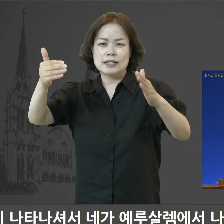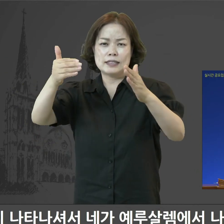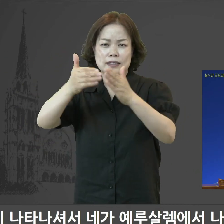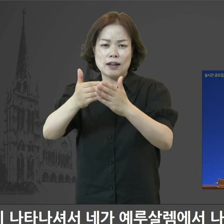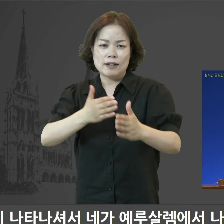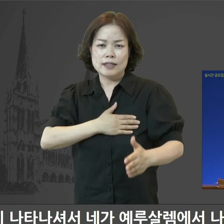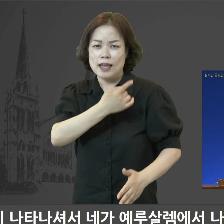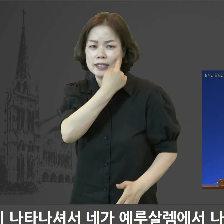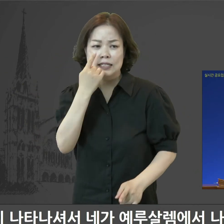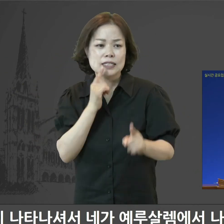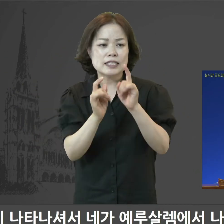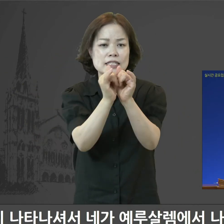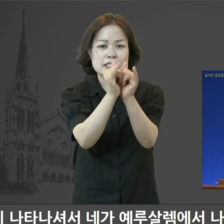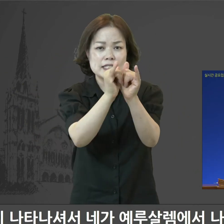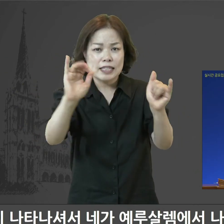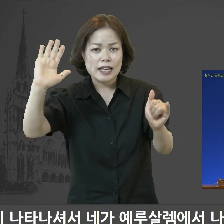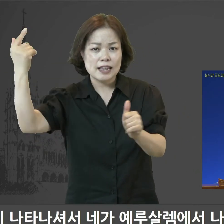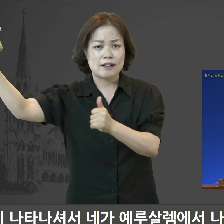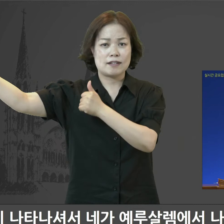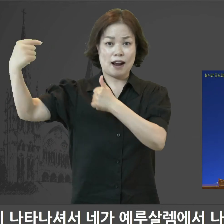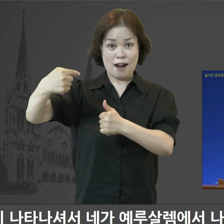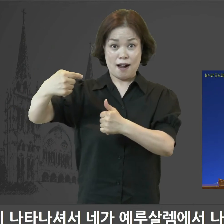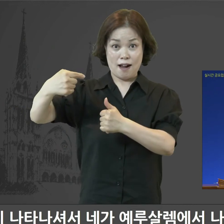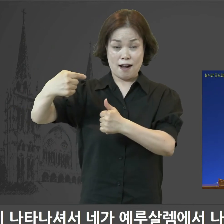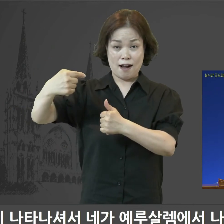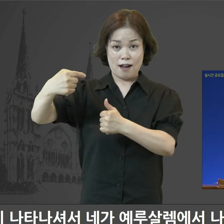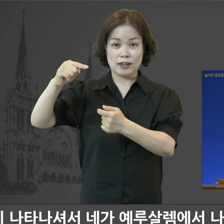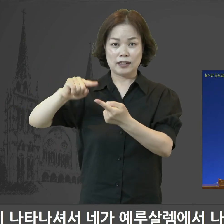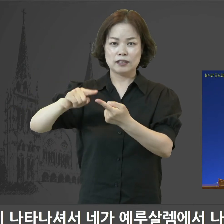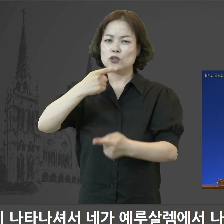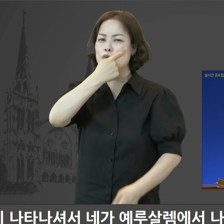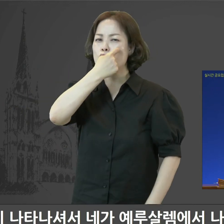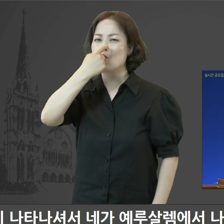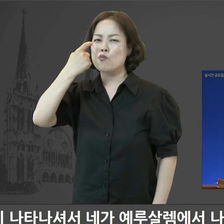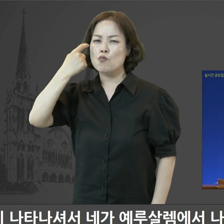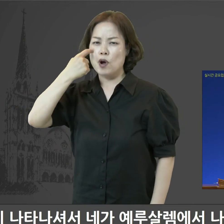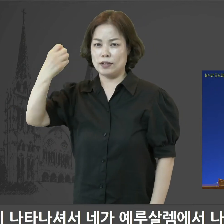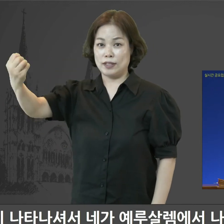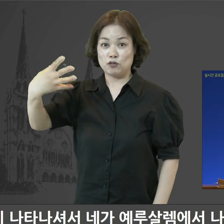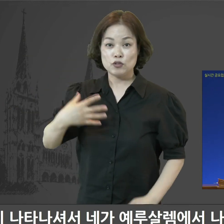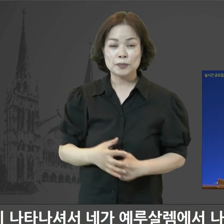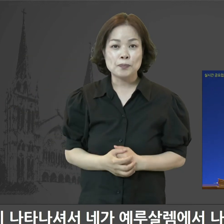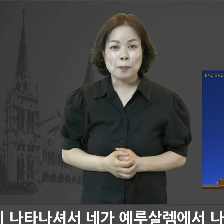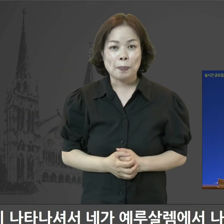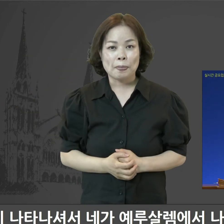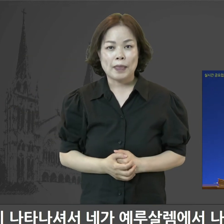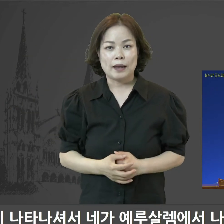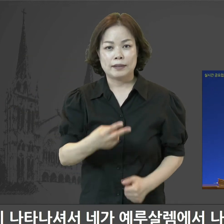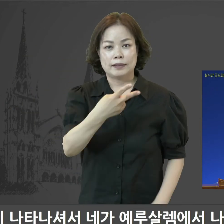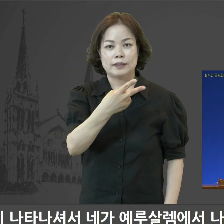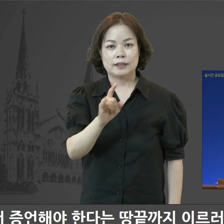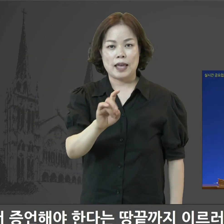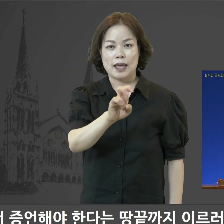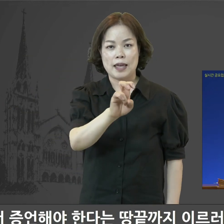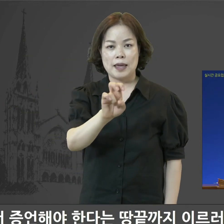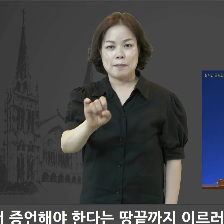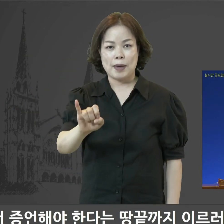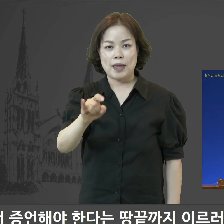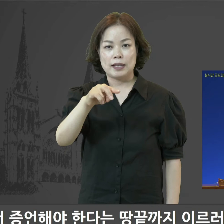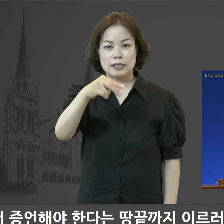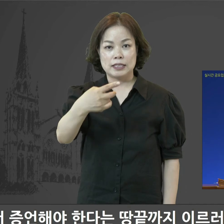이 소명을 다시 한번 확인해 주는 겁니다. 아까 데메드리오 사건 속에서